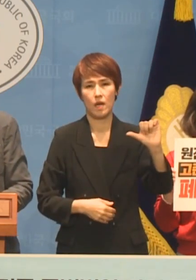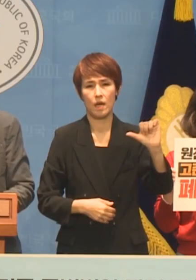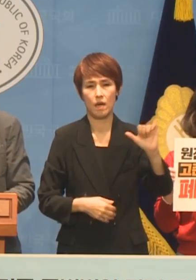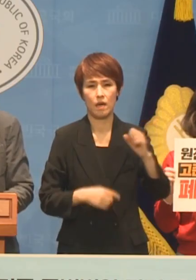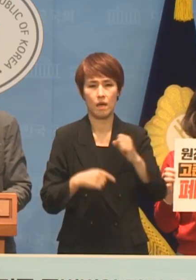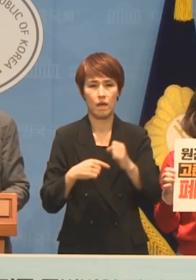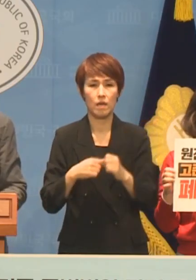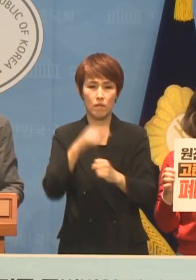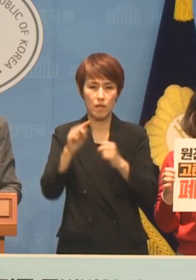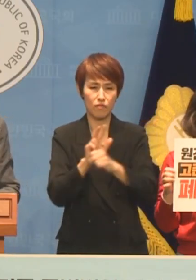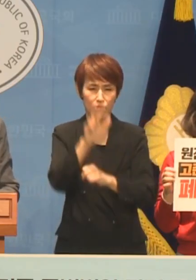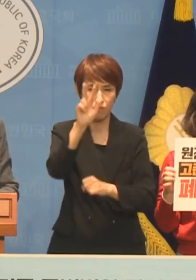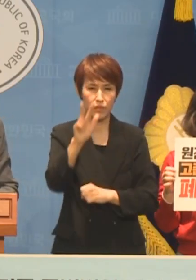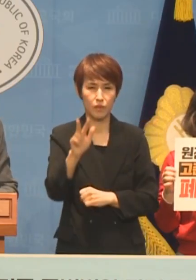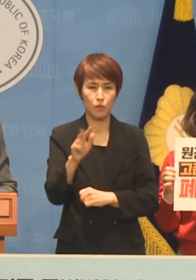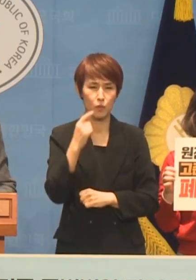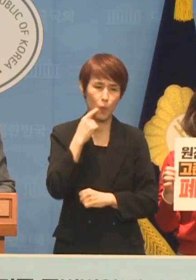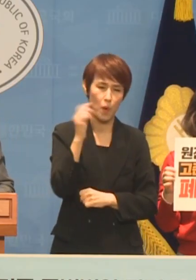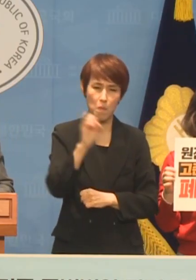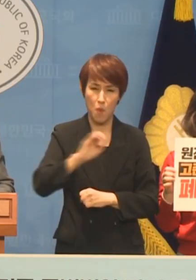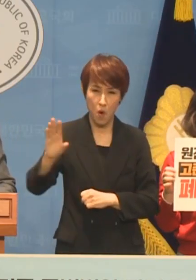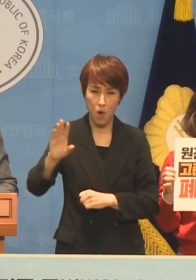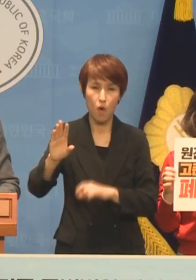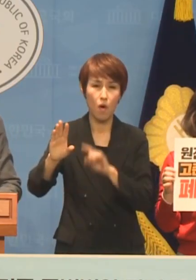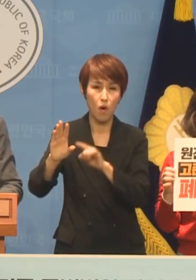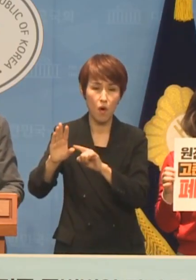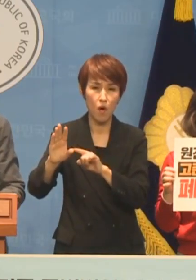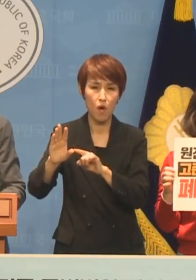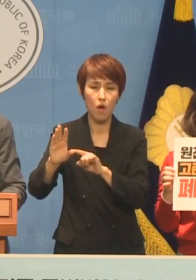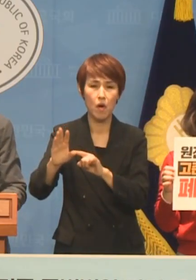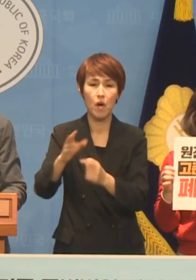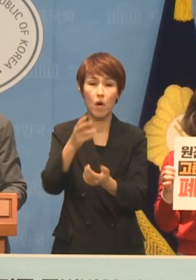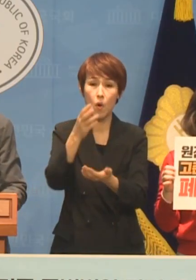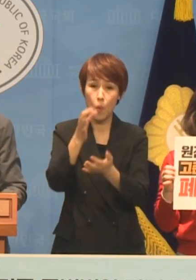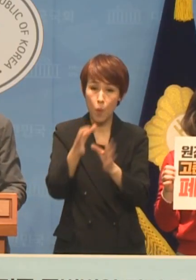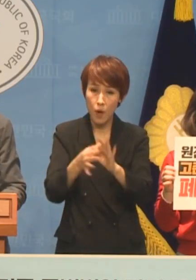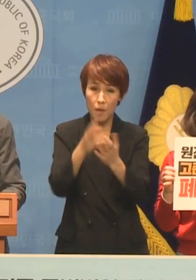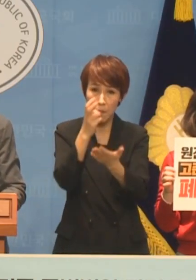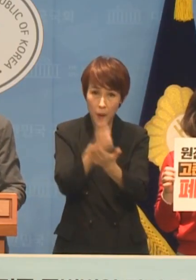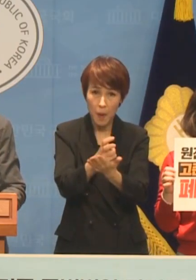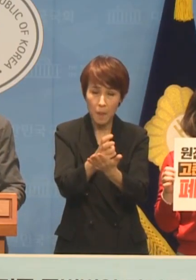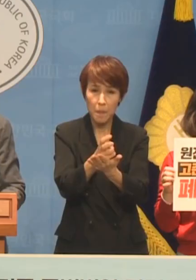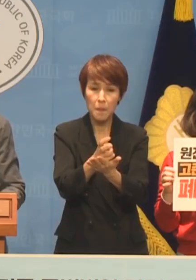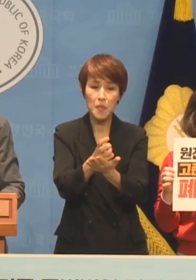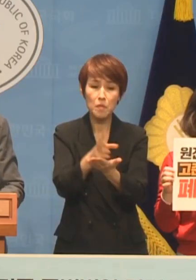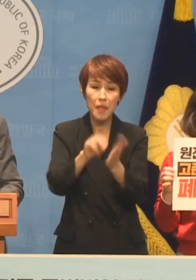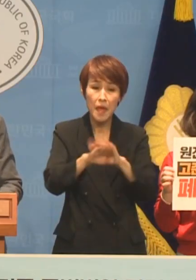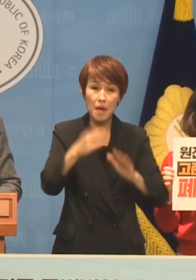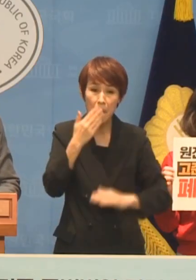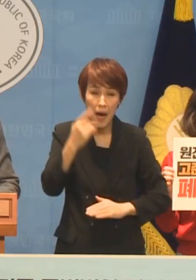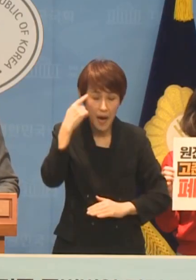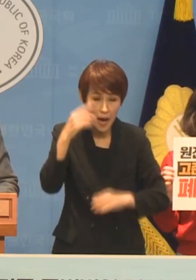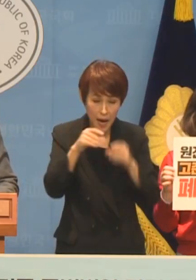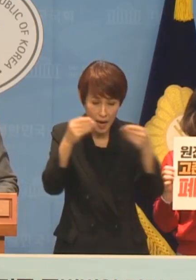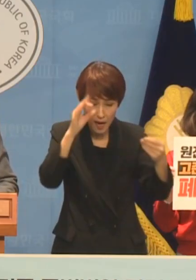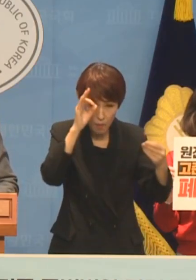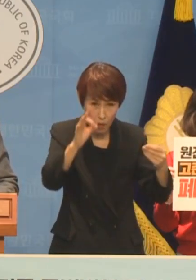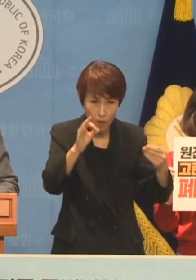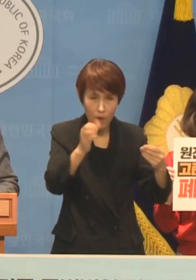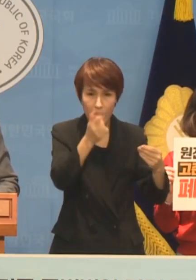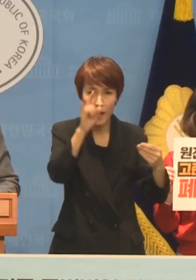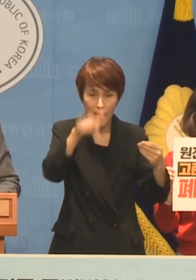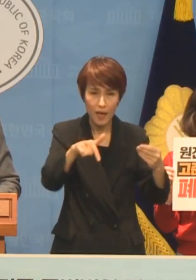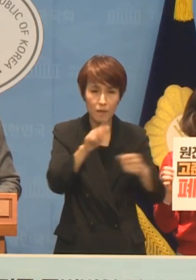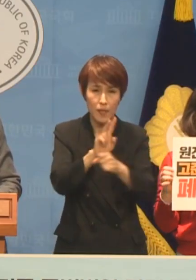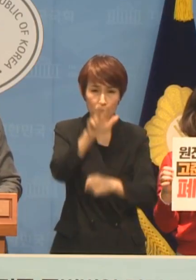특별법이 고준위 핵폐기물을 잘 처리할 것처럼 포장이 되어 있지만, 사실 그 내용의 핵심은 지금 현재 핵발전소